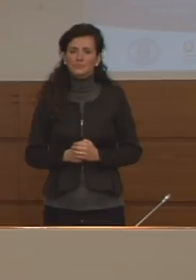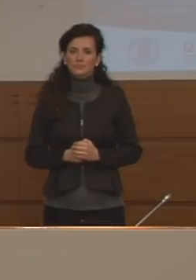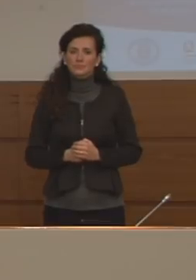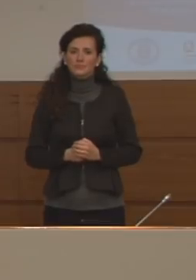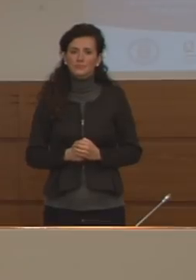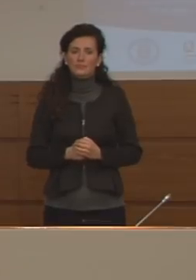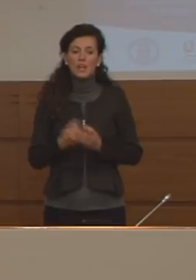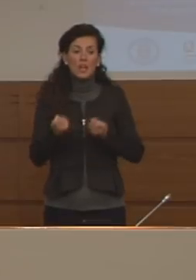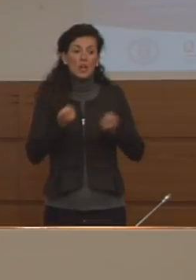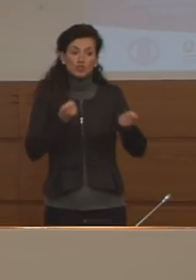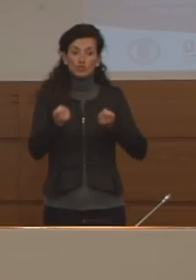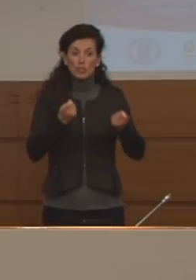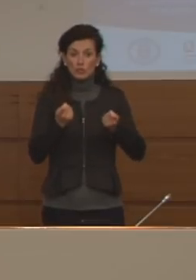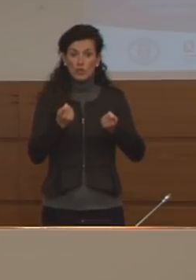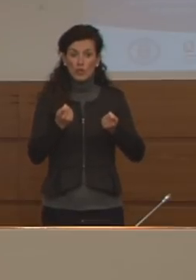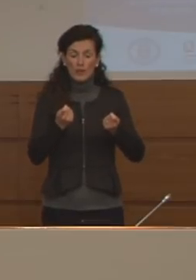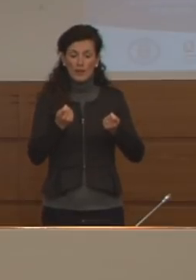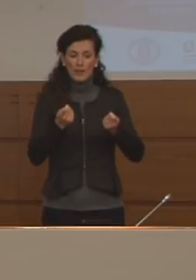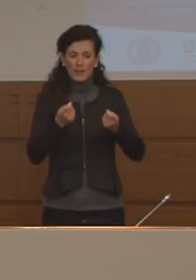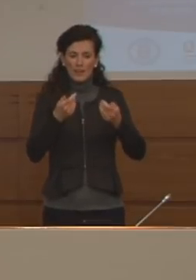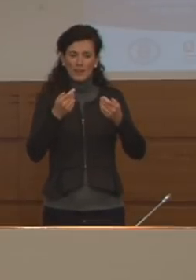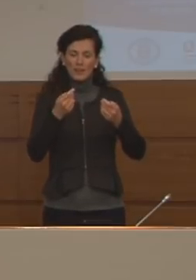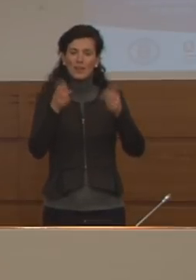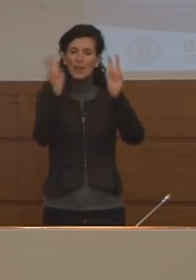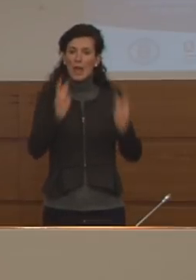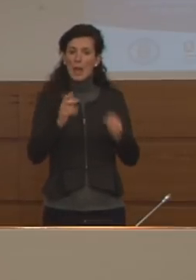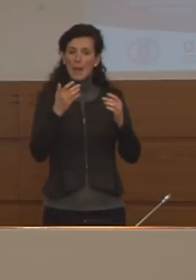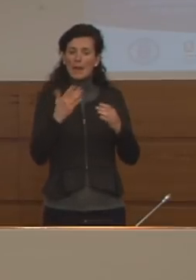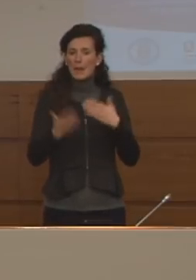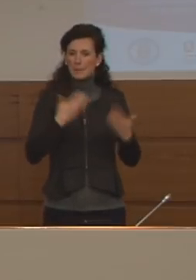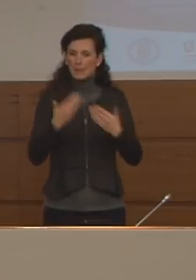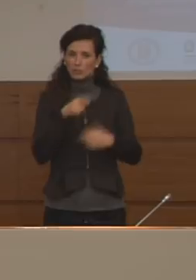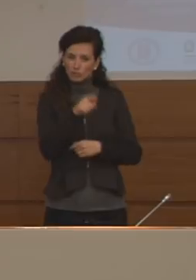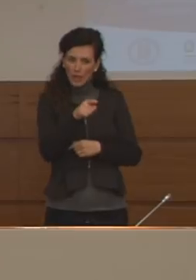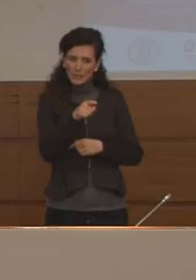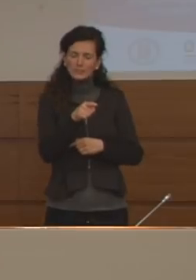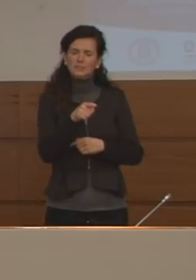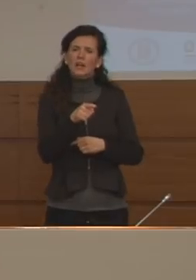in campo voglio ricordare che sono circa